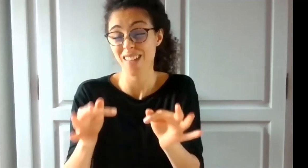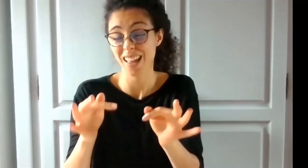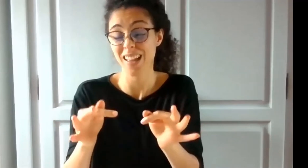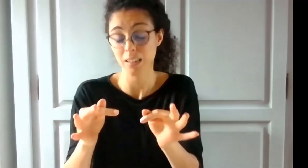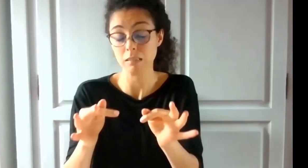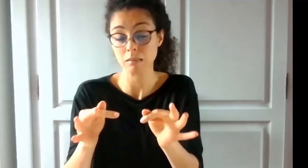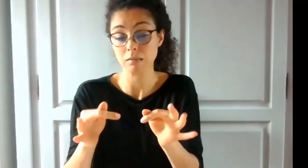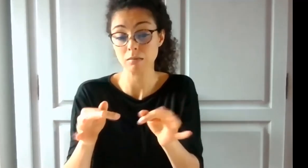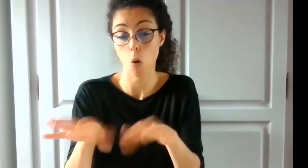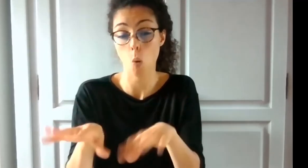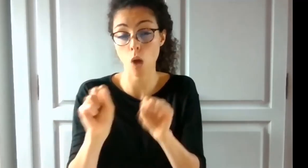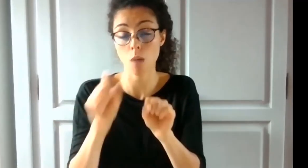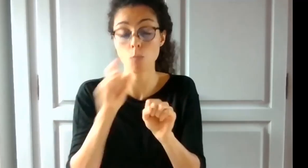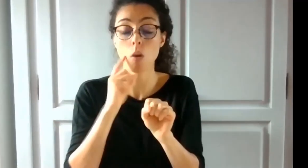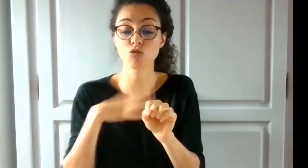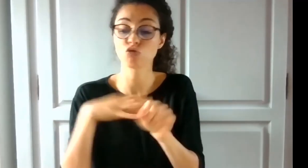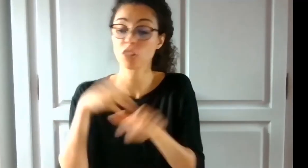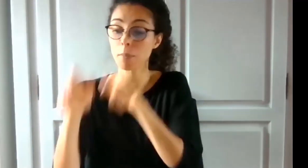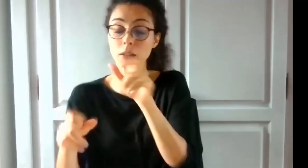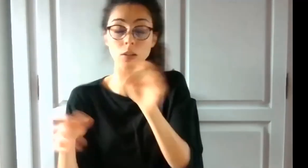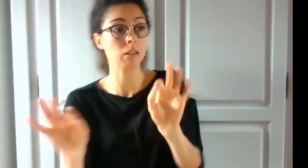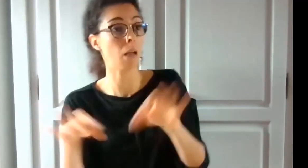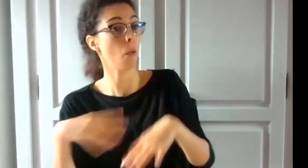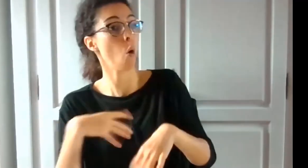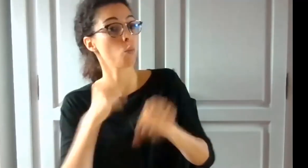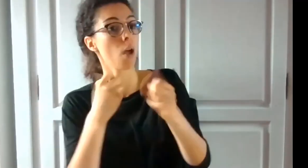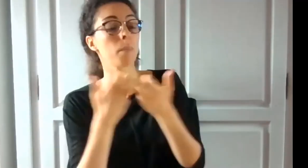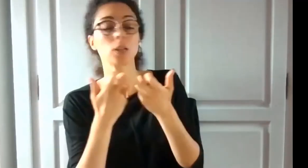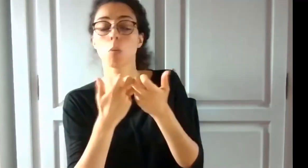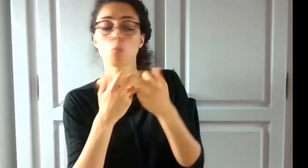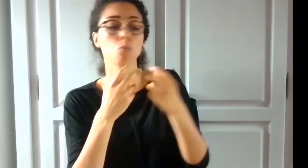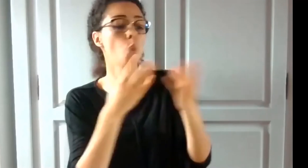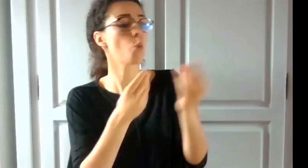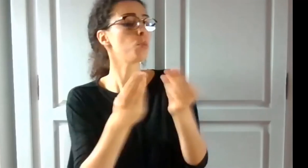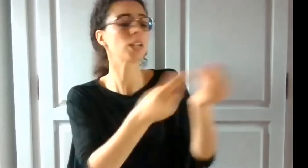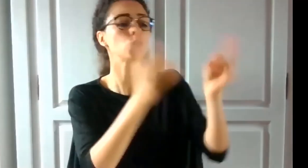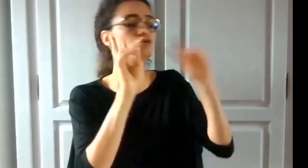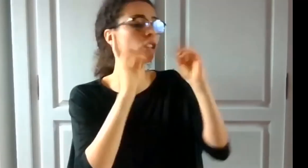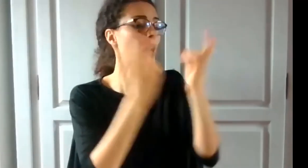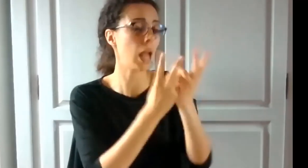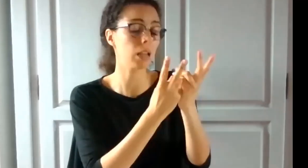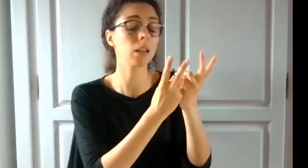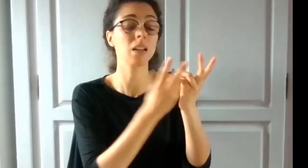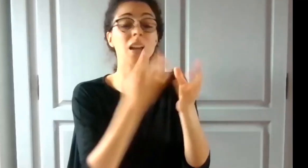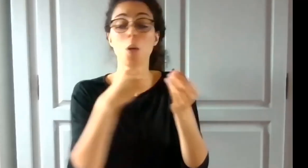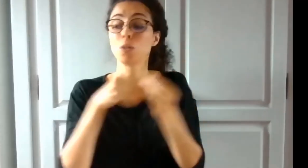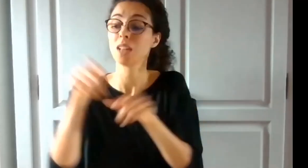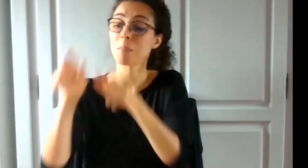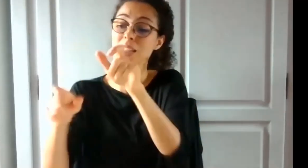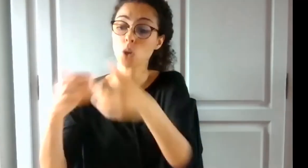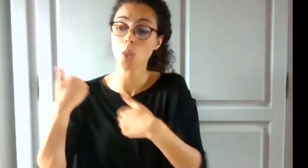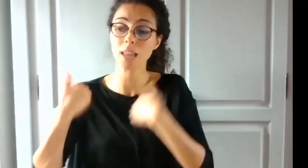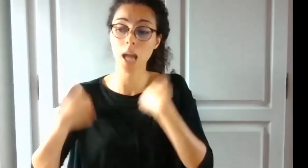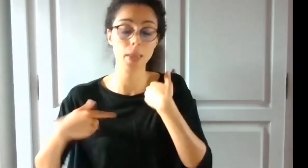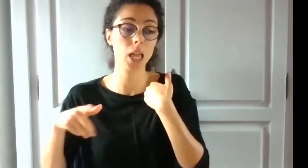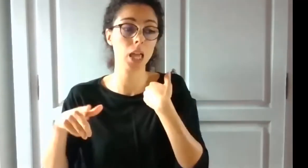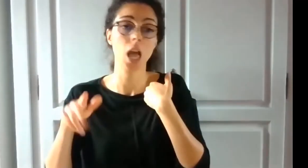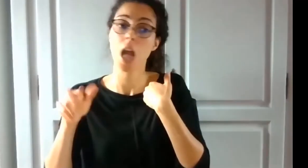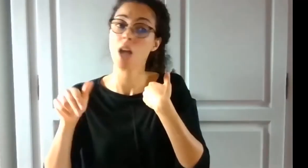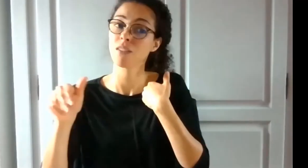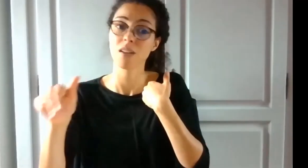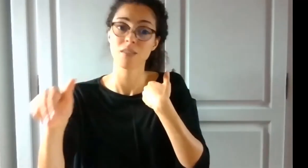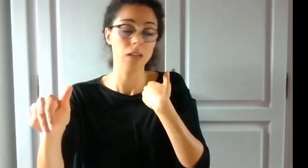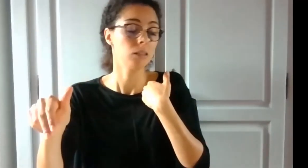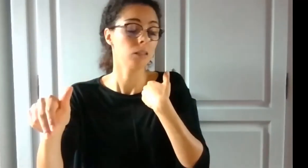situation d'emploi. Ça va être le cas sur la population générale. On le sait, les personnes handicapées vont se prendre de plein